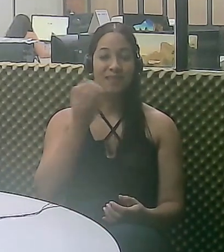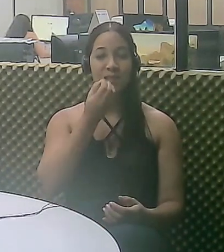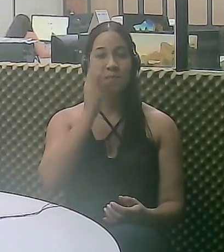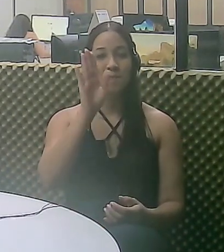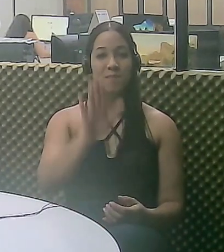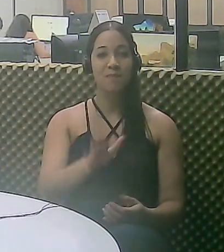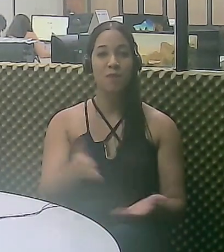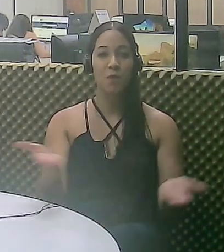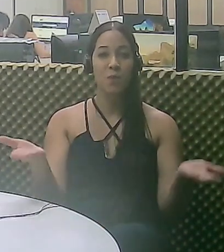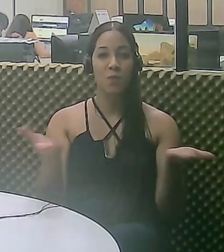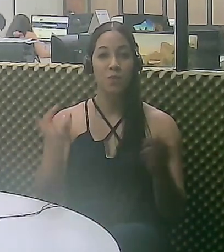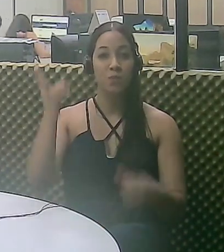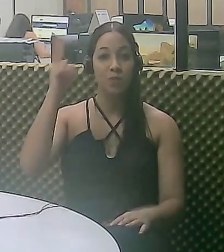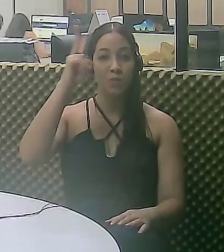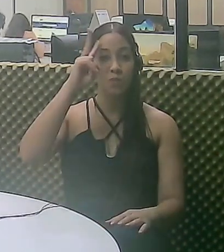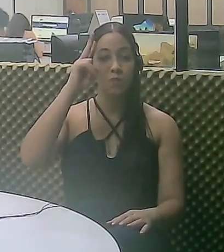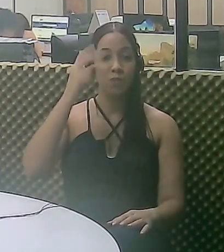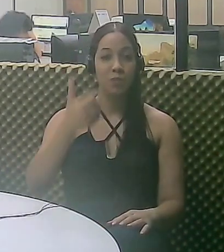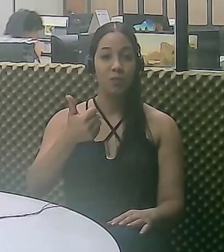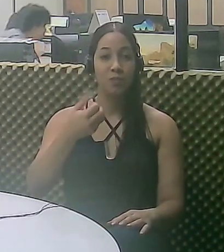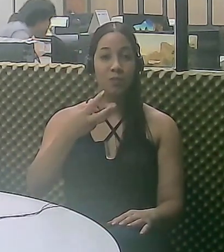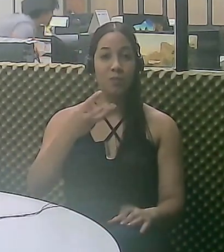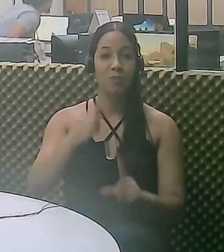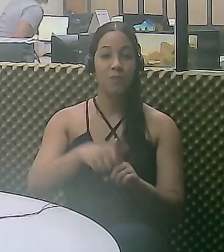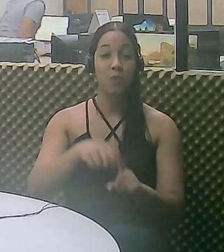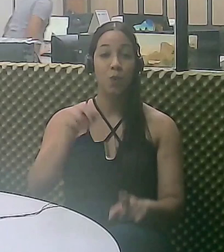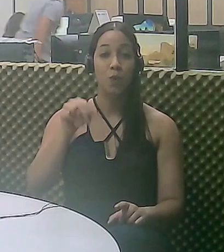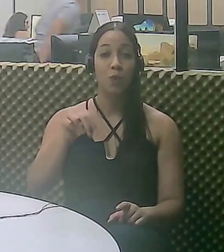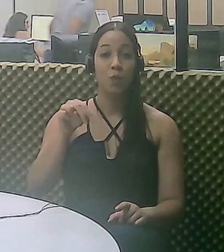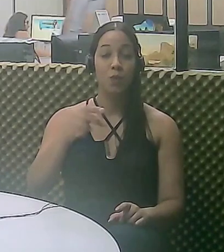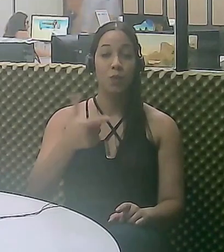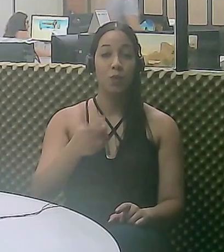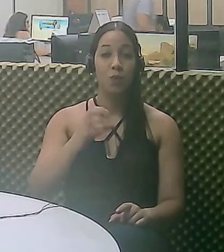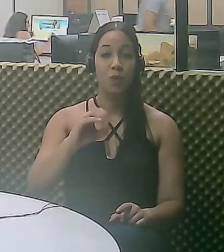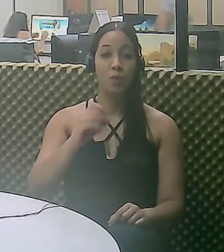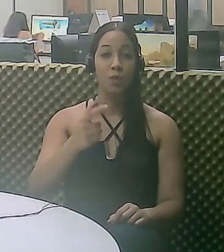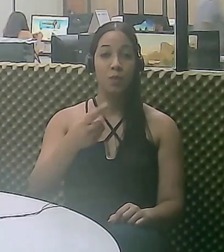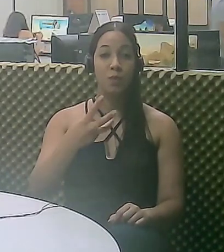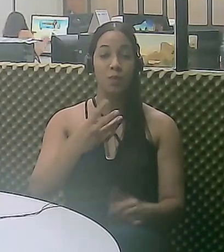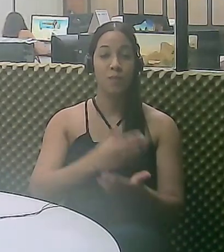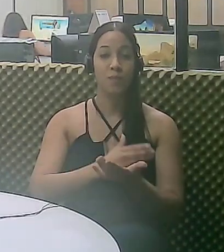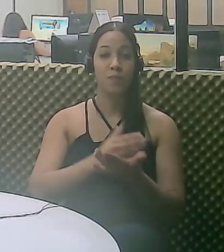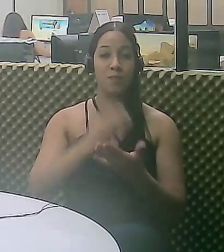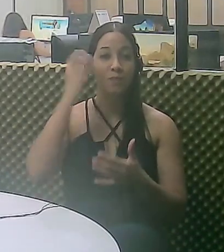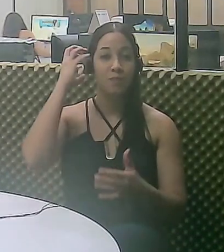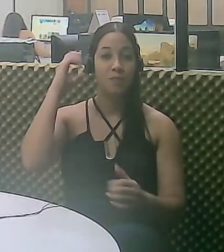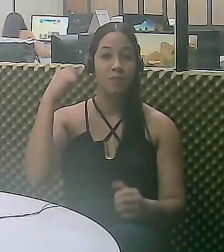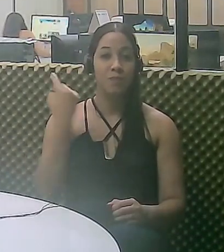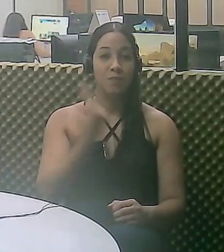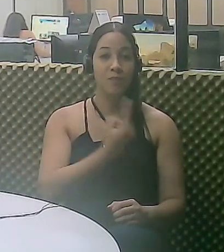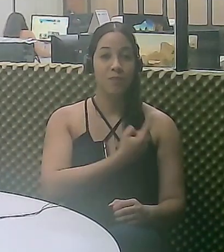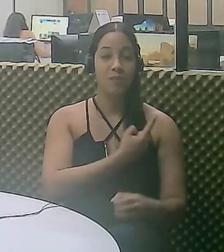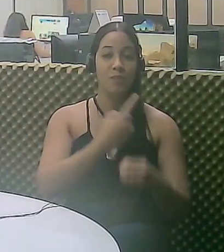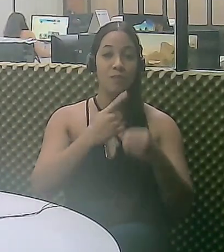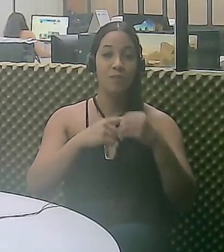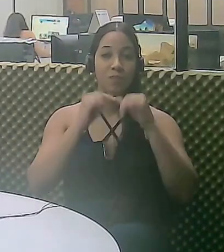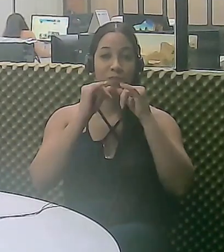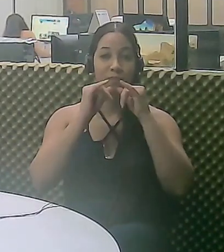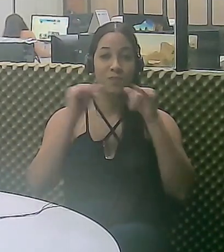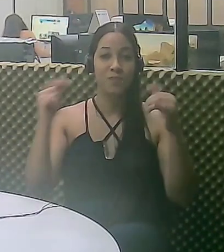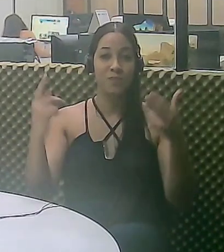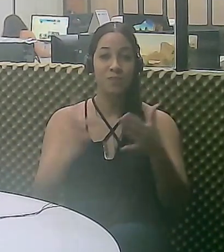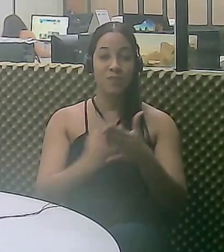boa tarde. Hoje é segunda-feira, dia 13 de novembro de 2023. Está no ar a Rádio Nossa Cidade com boletim de notícias sobre o que de